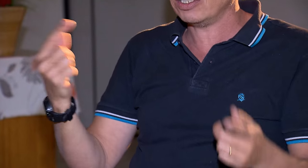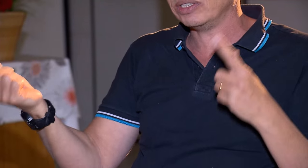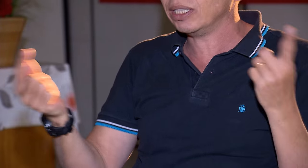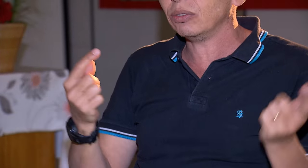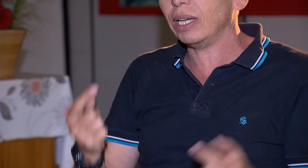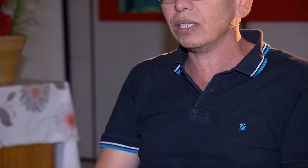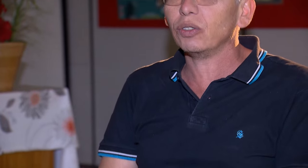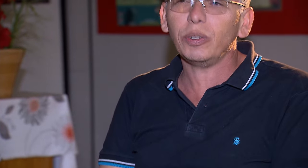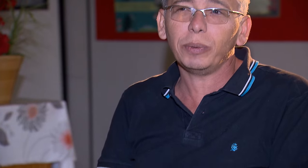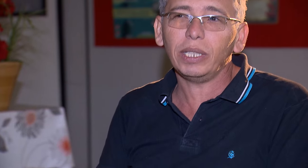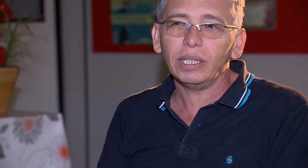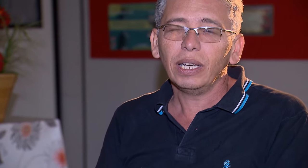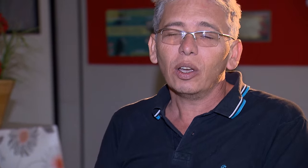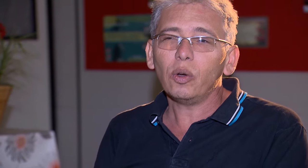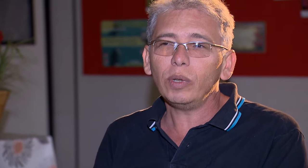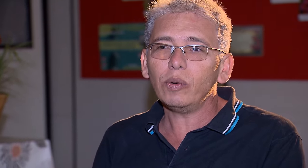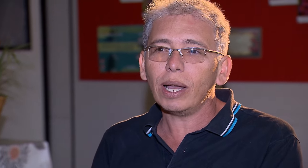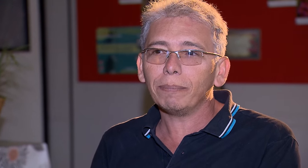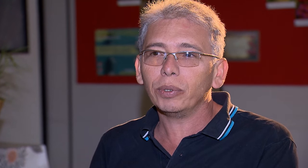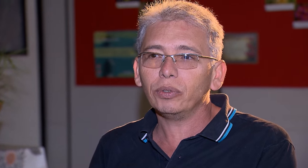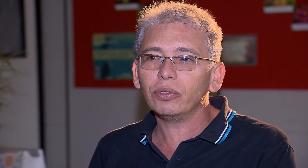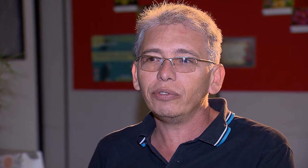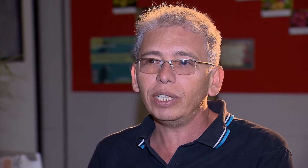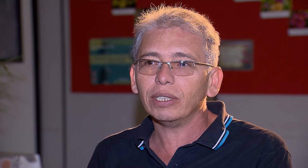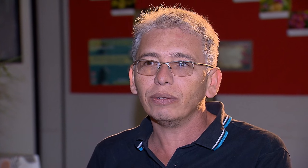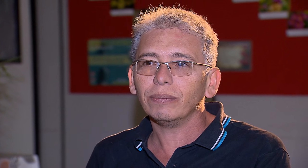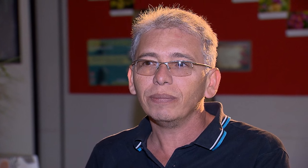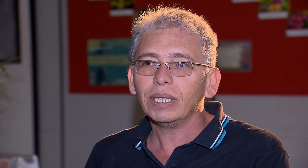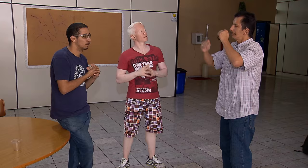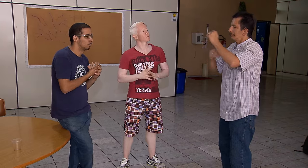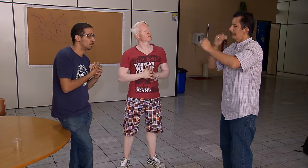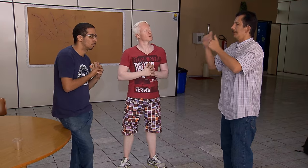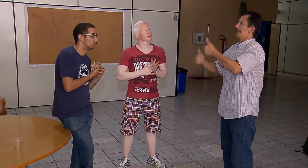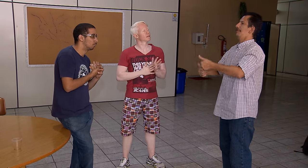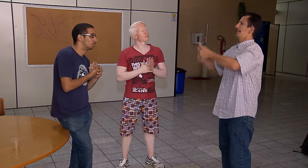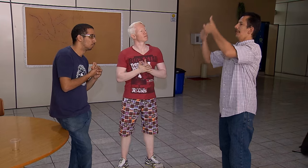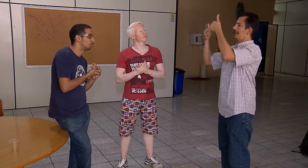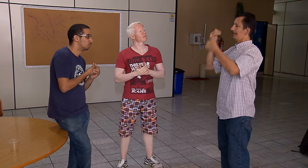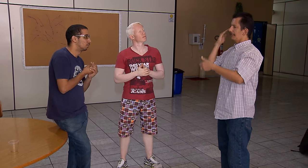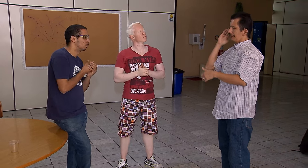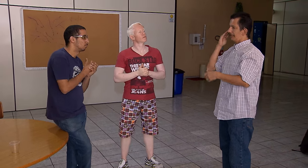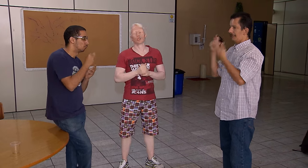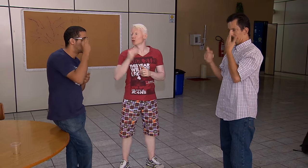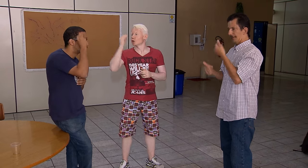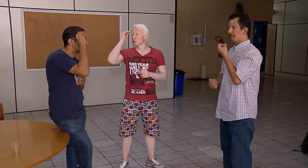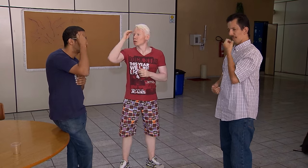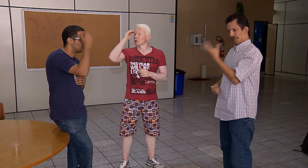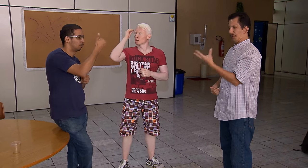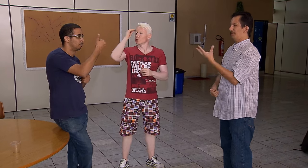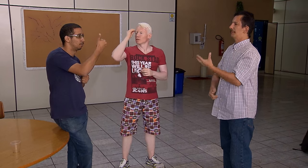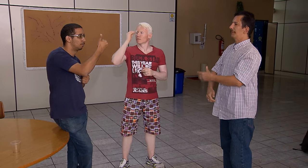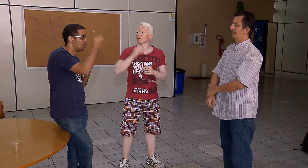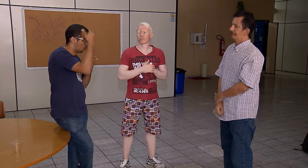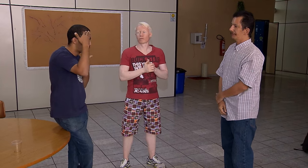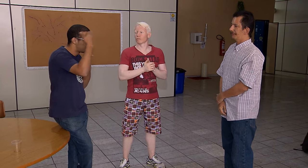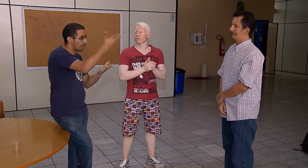com o presidente da APAD, DF, a dificuldade em reconhecer a língua de sinais como oficial prejudicou a educação de muitos